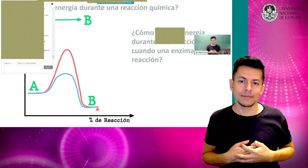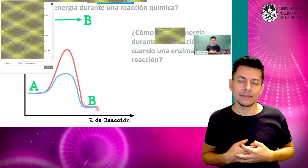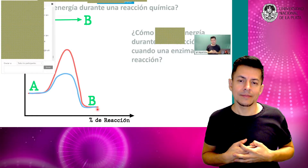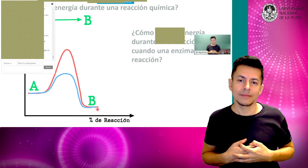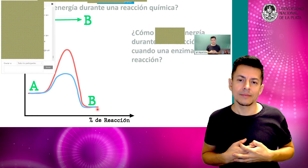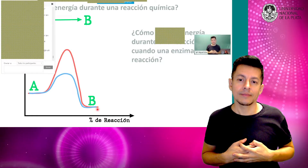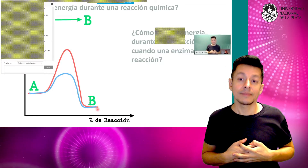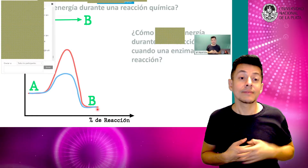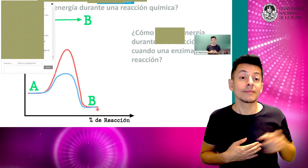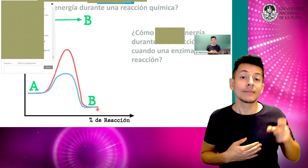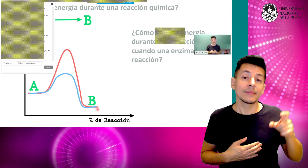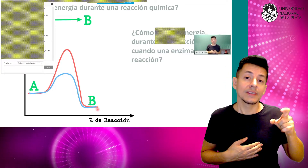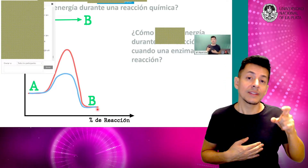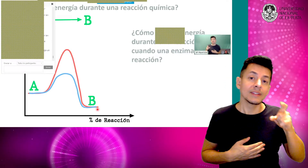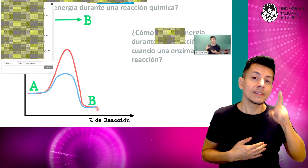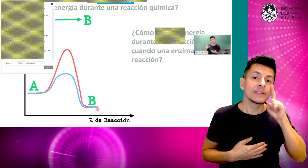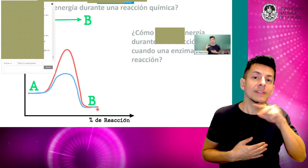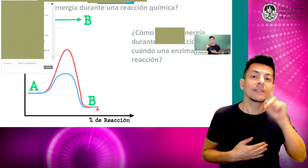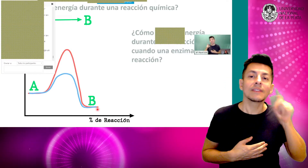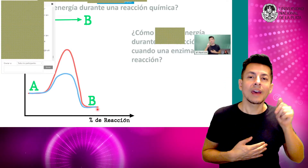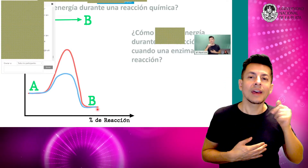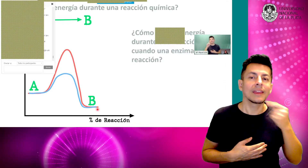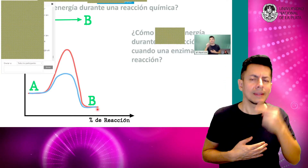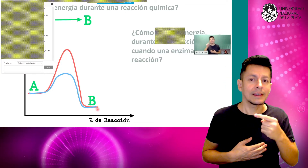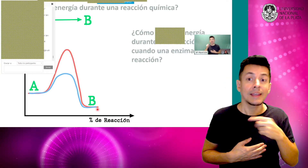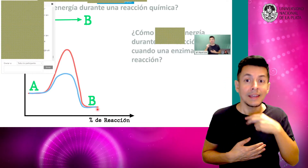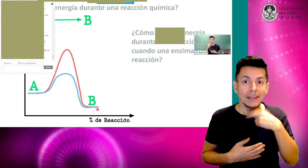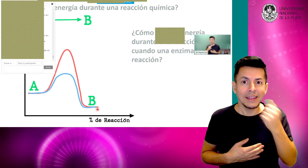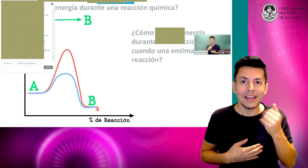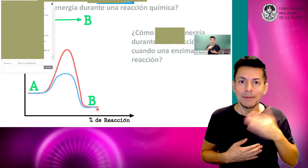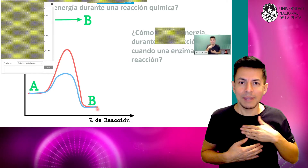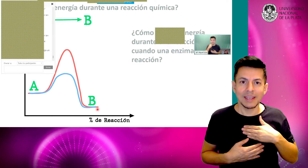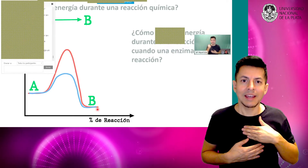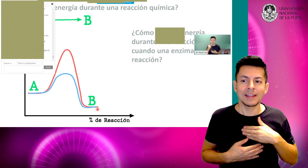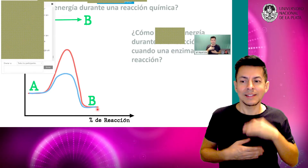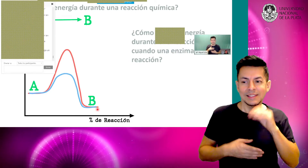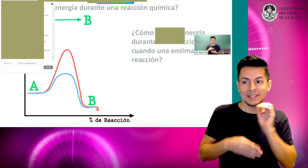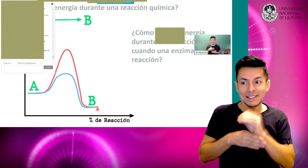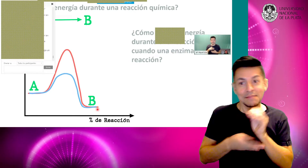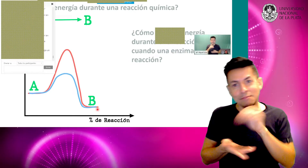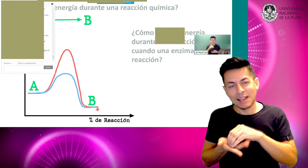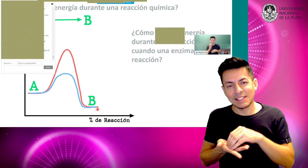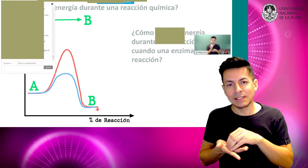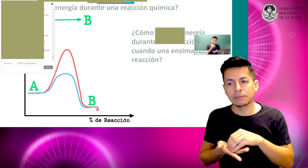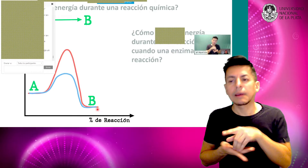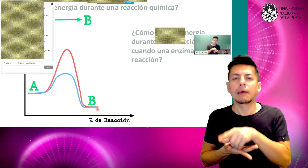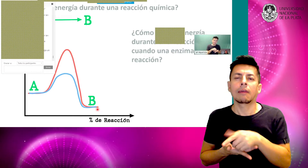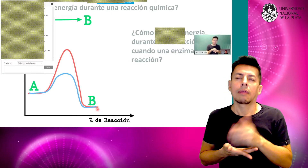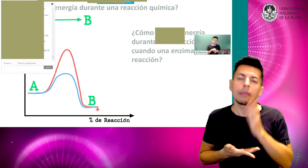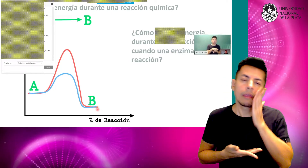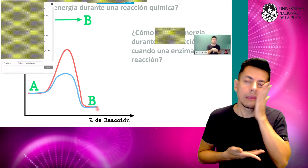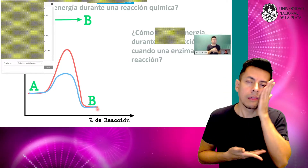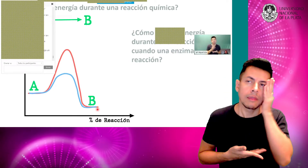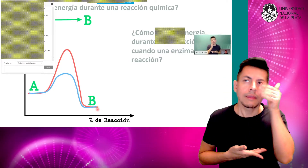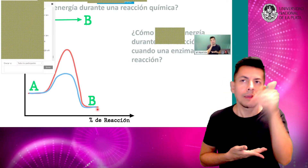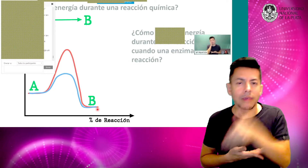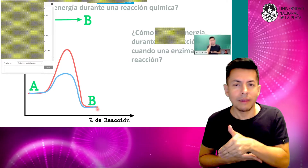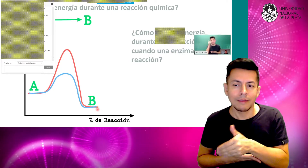Cintia dice, le voy a agregar más enzimas a mi hija. Debe estar perezosa.